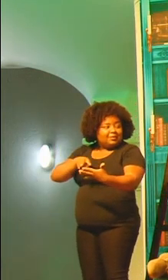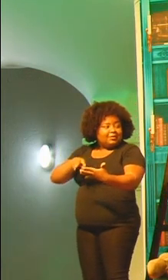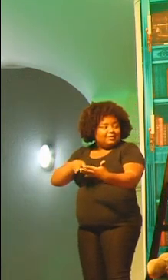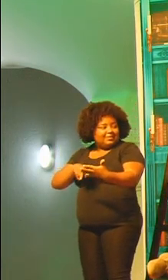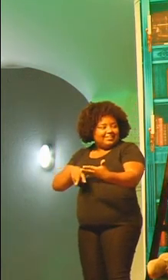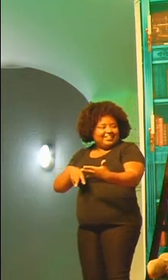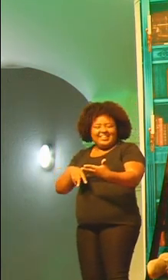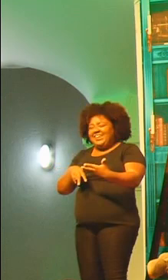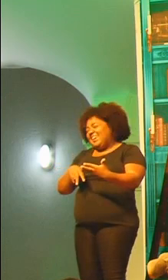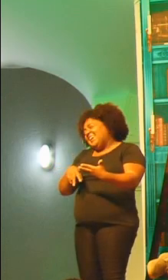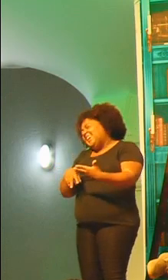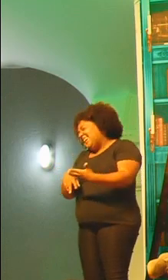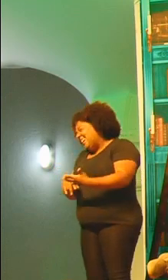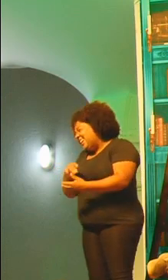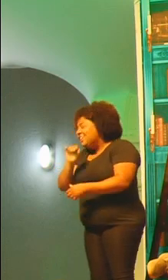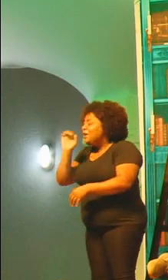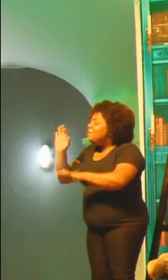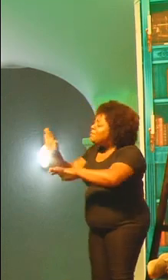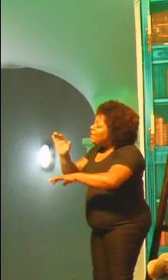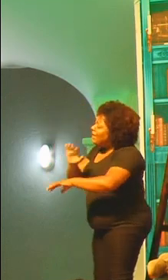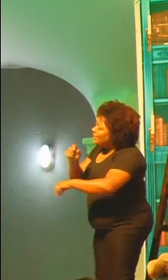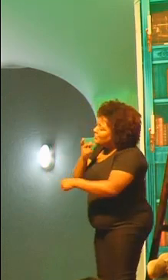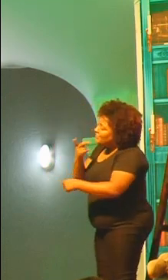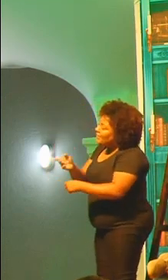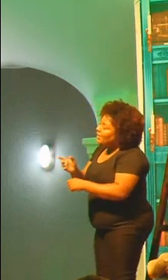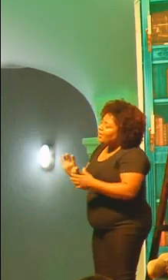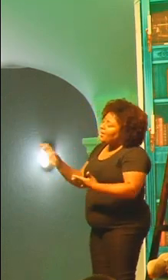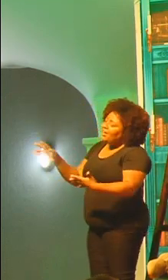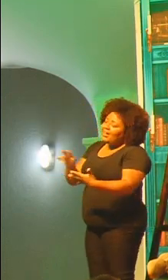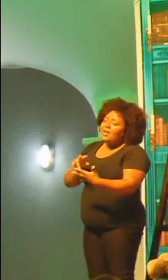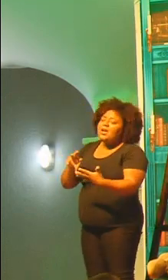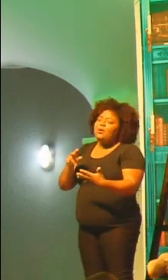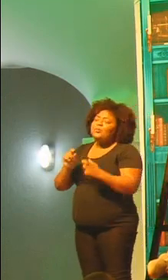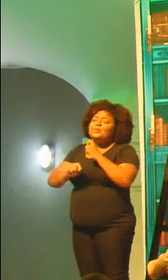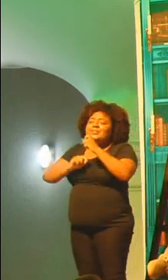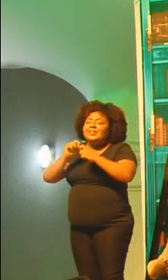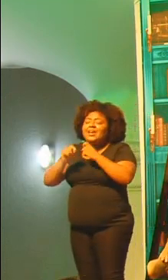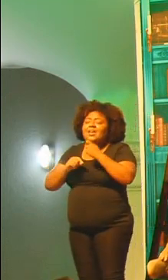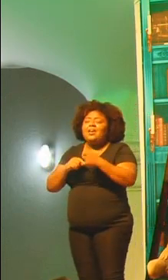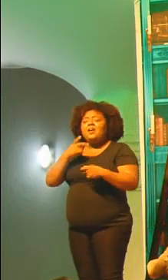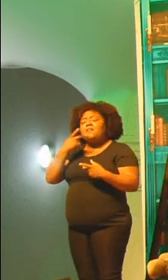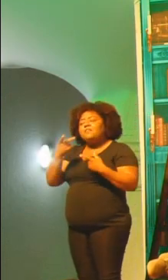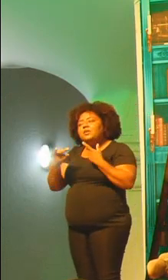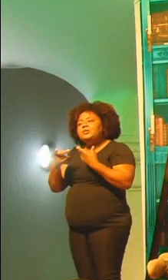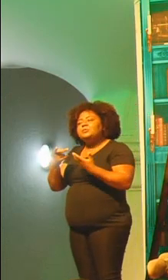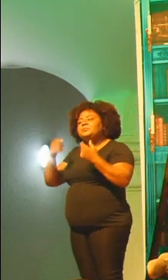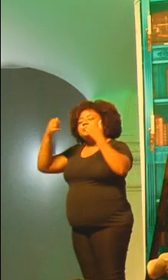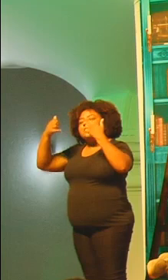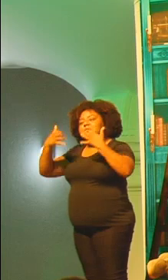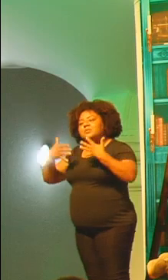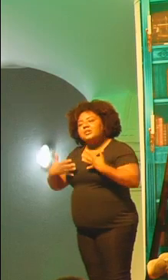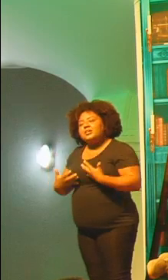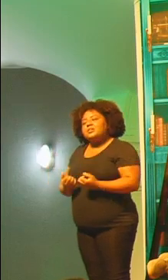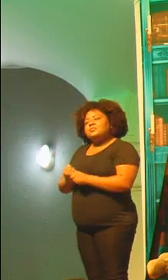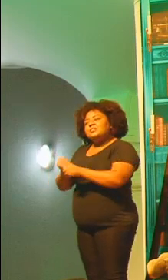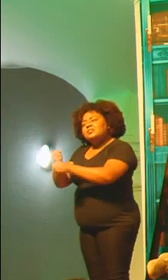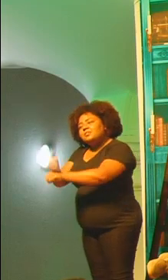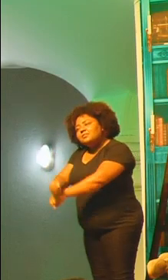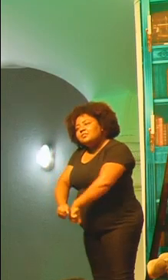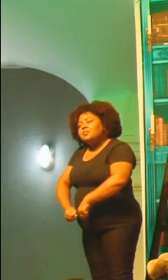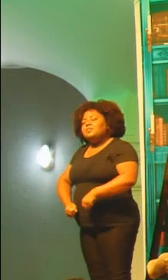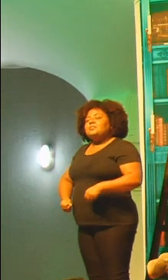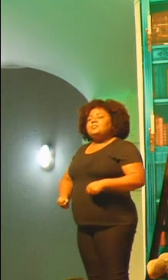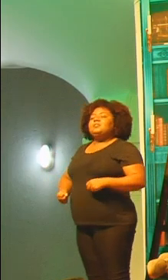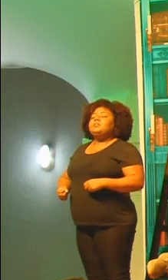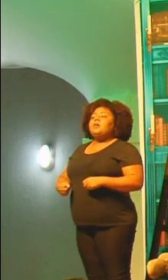palavra. Mas eu estava pensando assim, do que a gente vem falando, né? E falamos aqui da servidão, da escravidão,